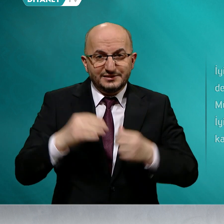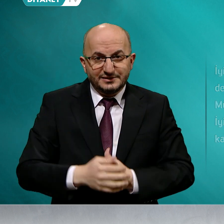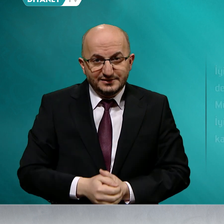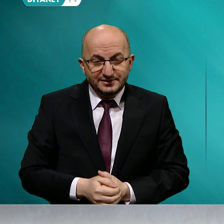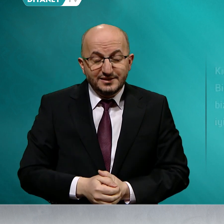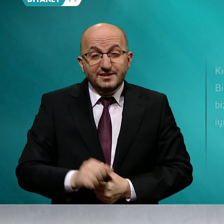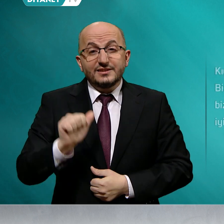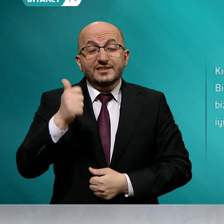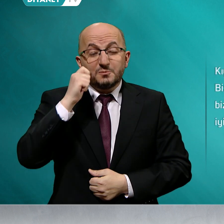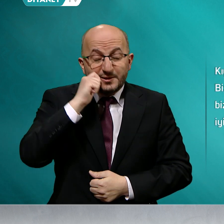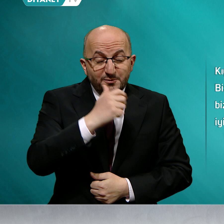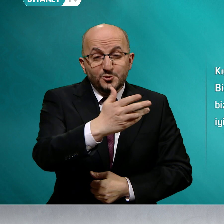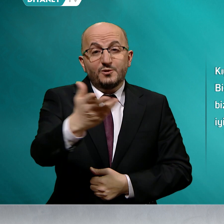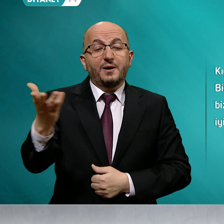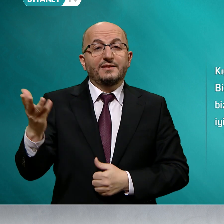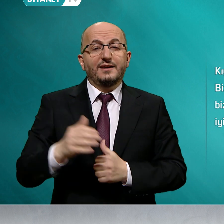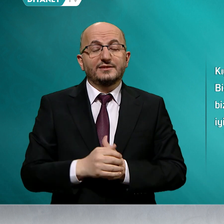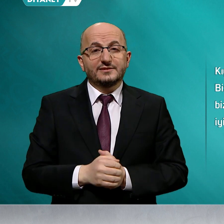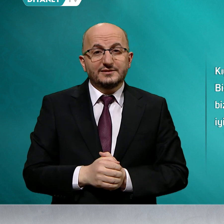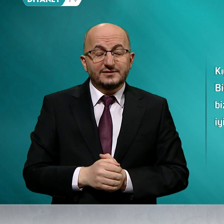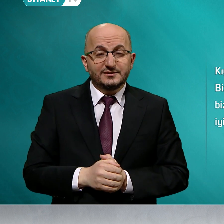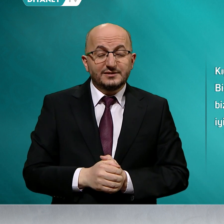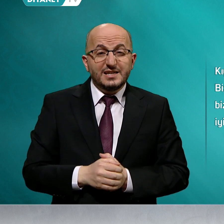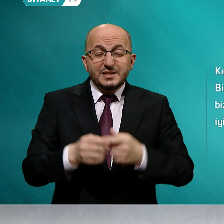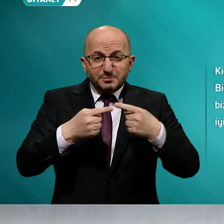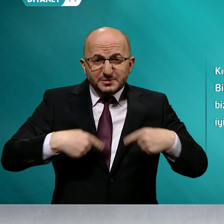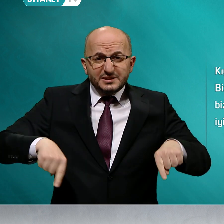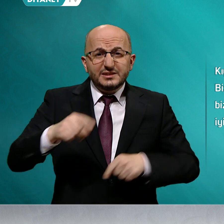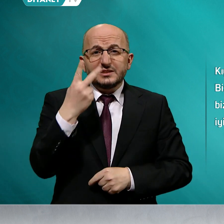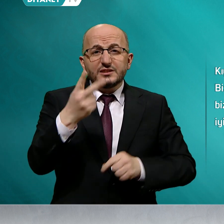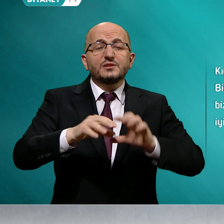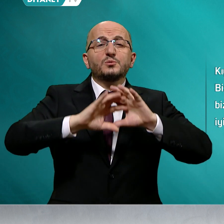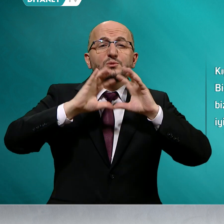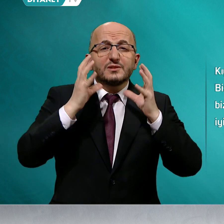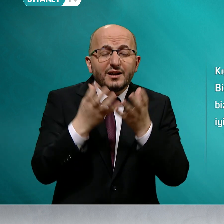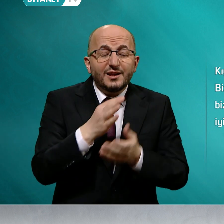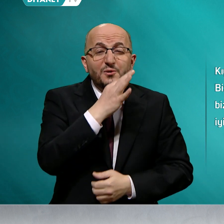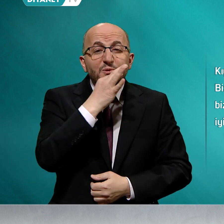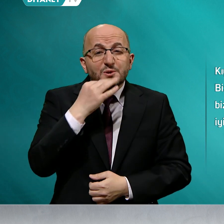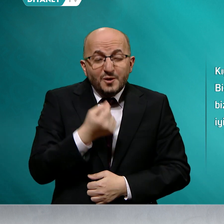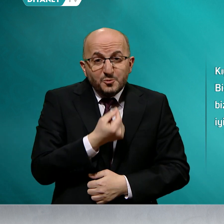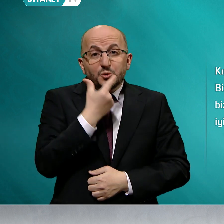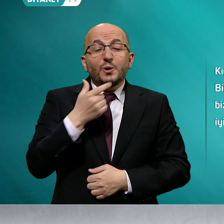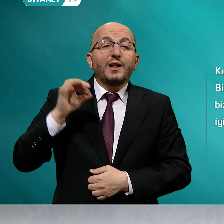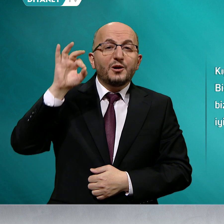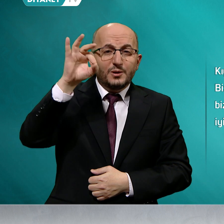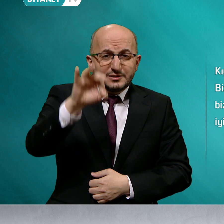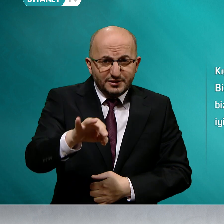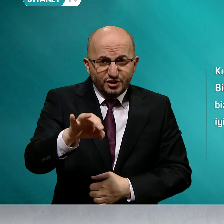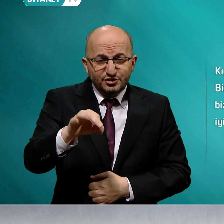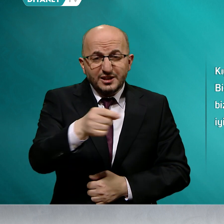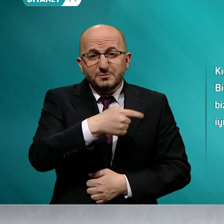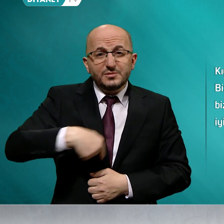aydınlığıdır. Kıymetli Müslümanlar, bizi iki cihanda huzur ve mutluluğa